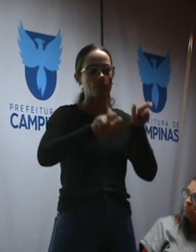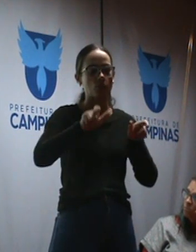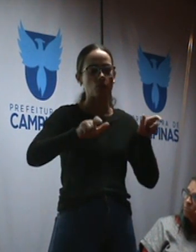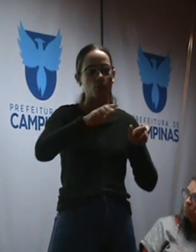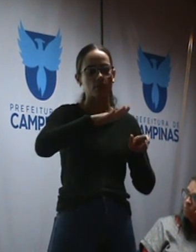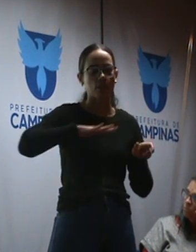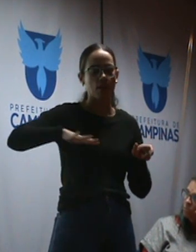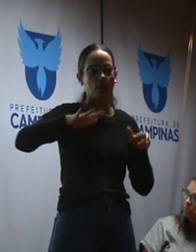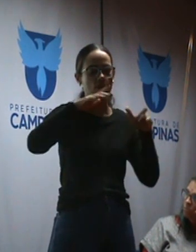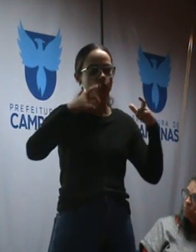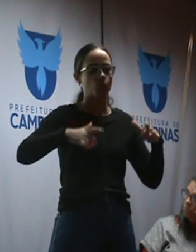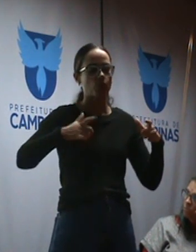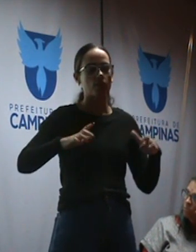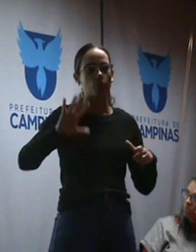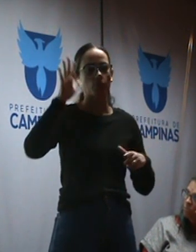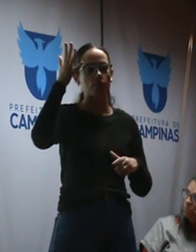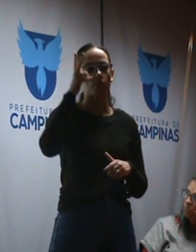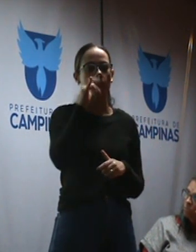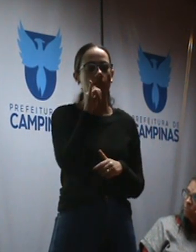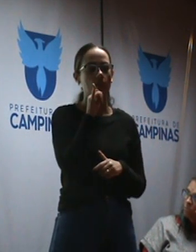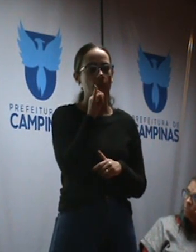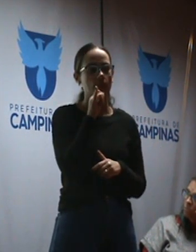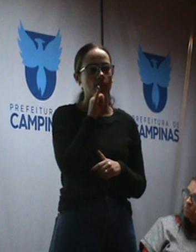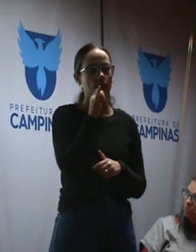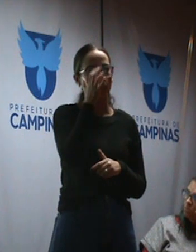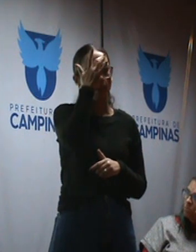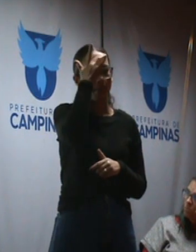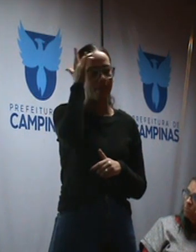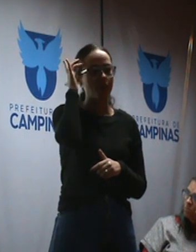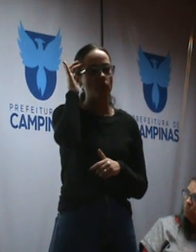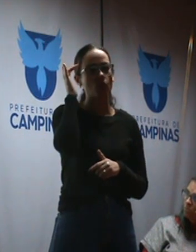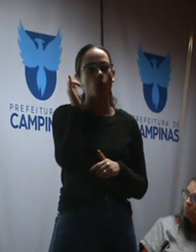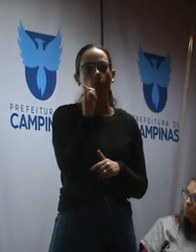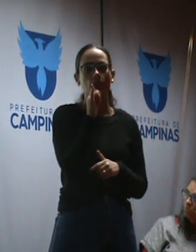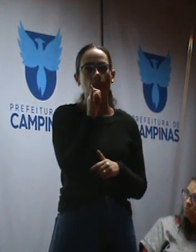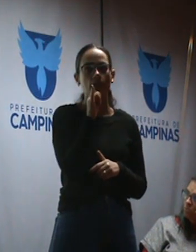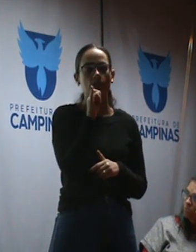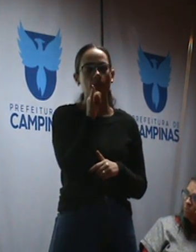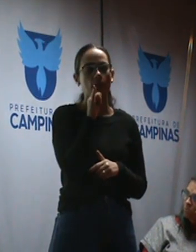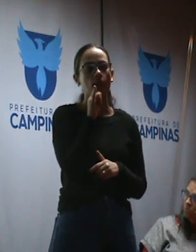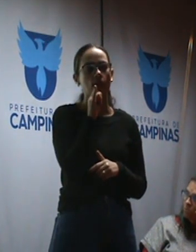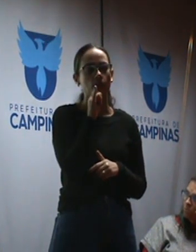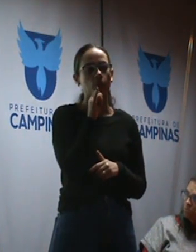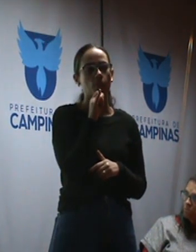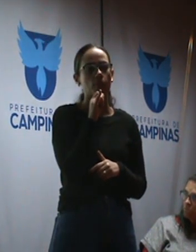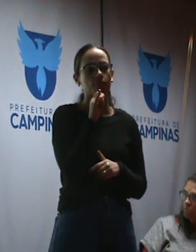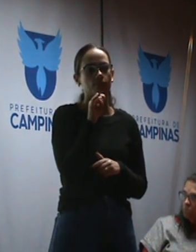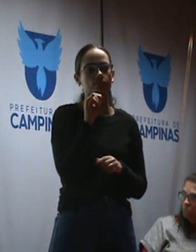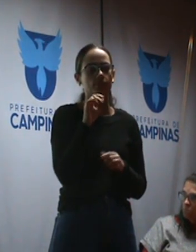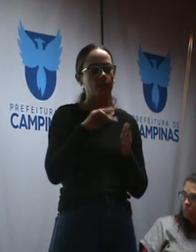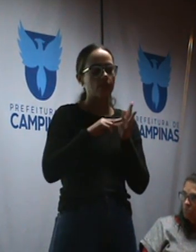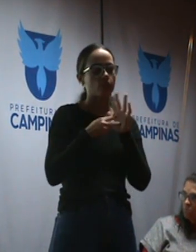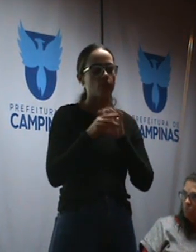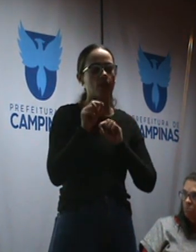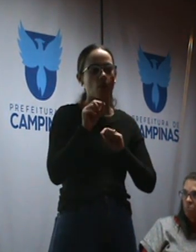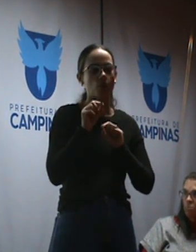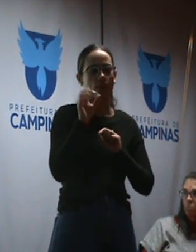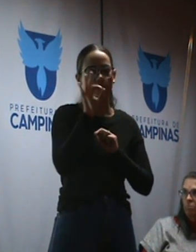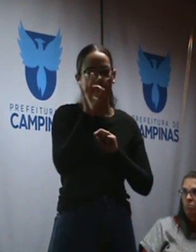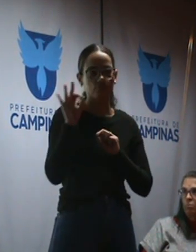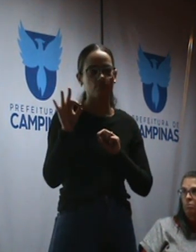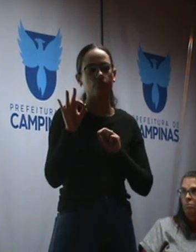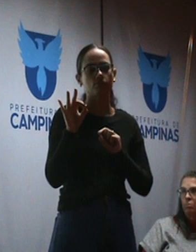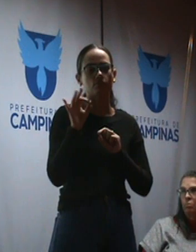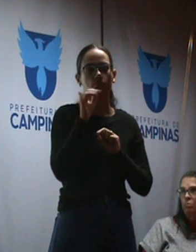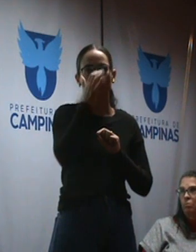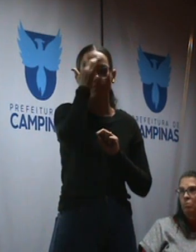Então, quanto mais gente, os casos vão se diluindo. Então, a gente fala em incidência. O que é a taxa de incidência, né?